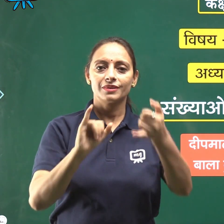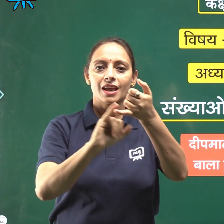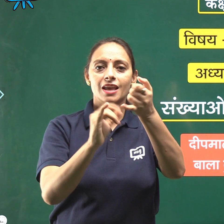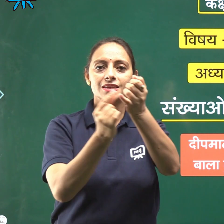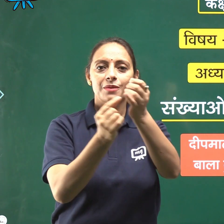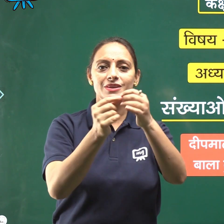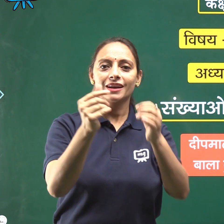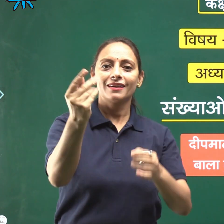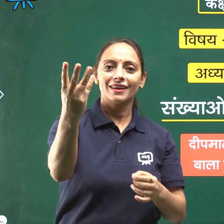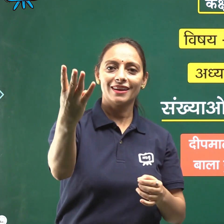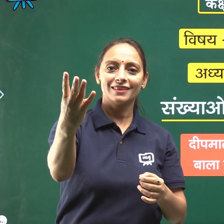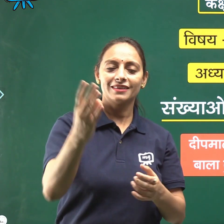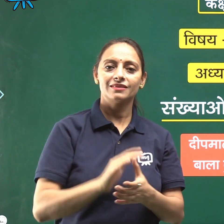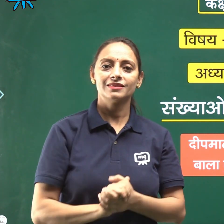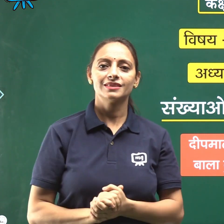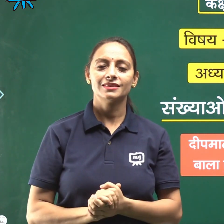विषय गणित,